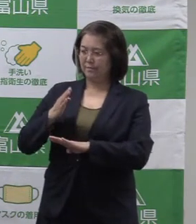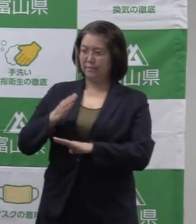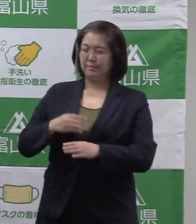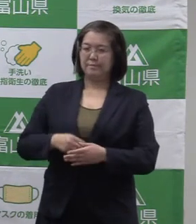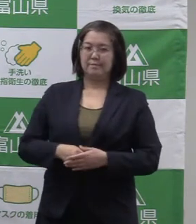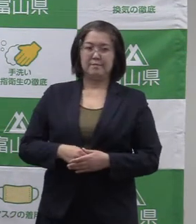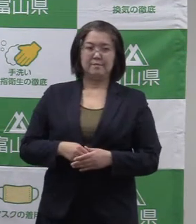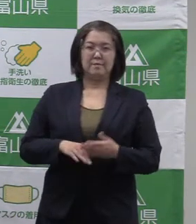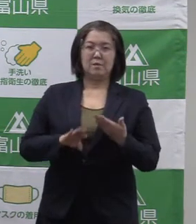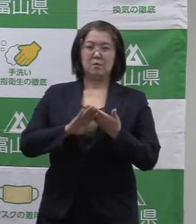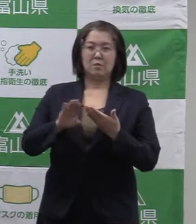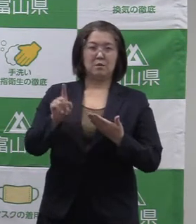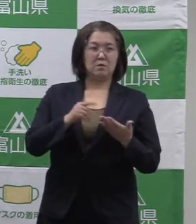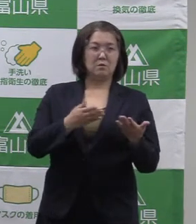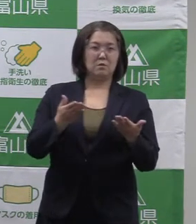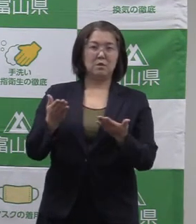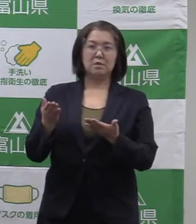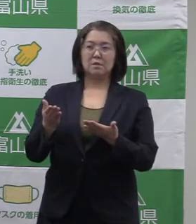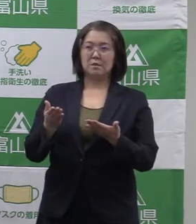はい、他にございますか。